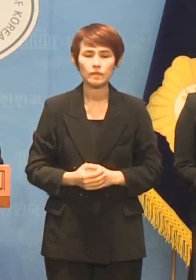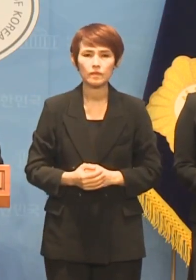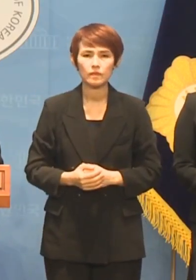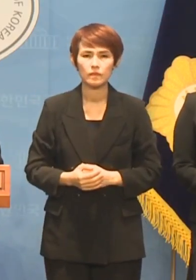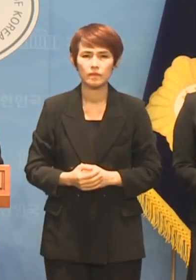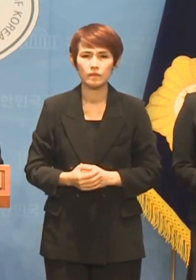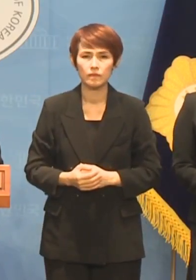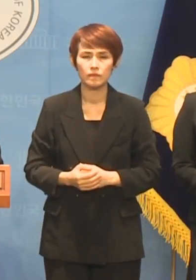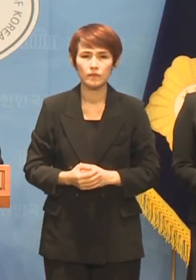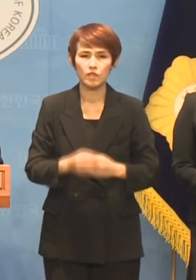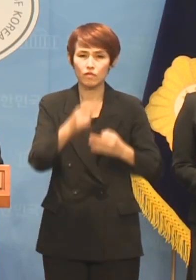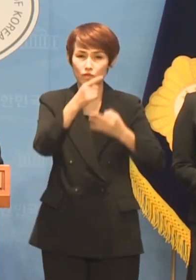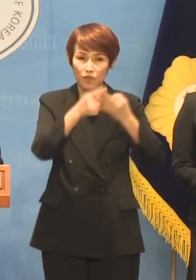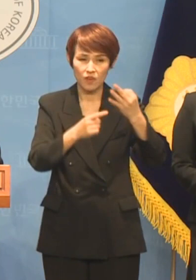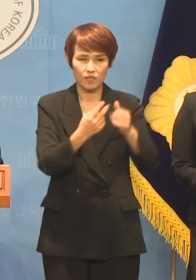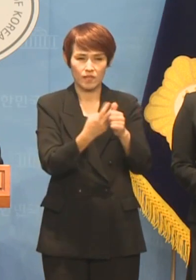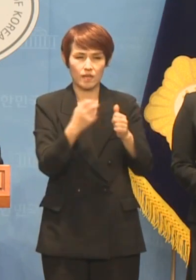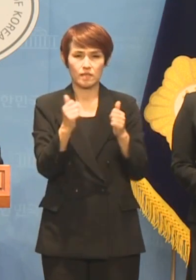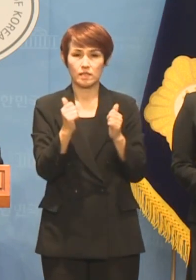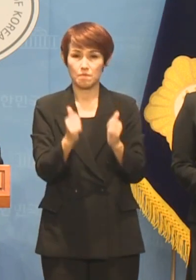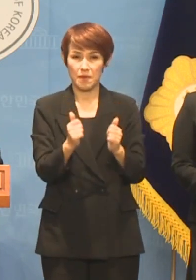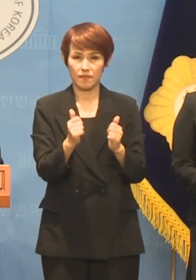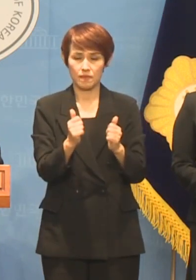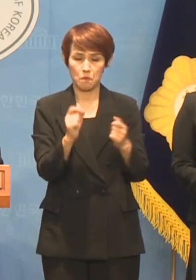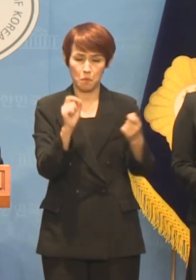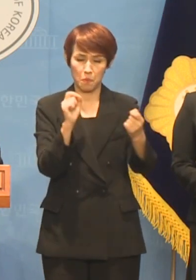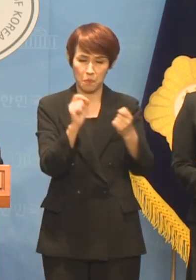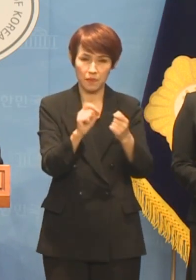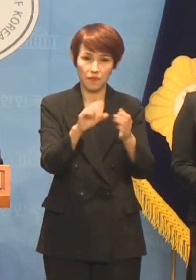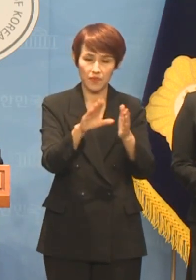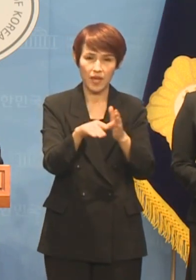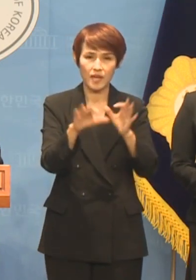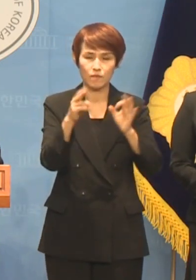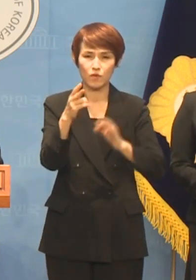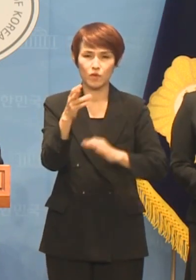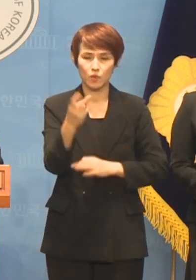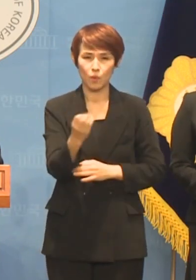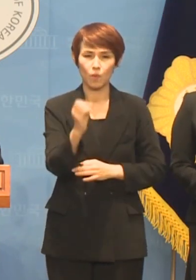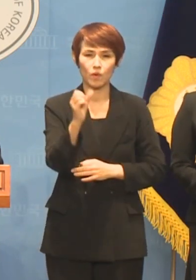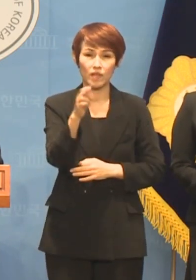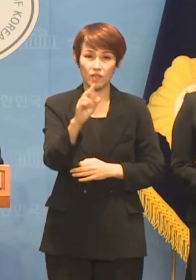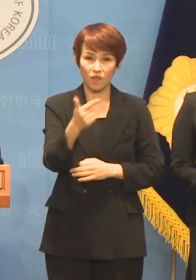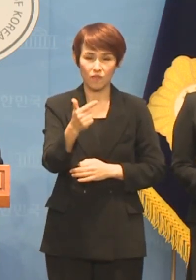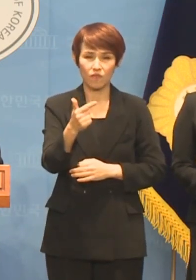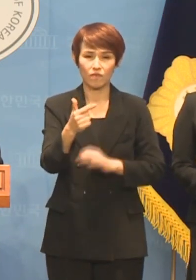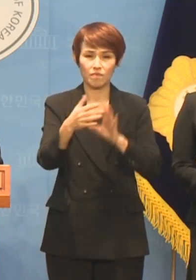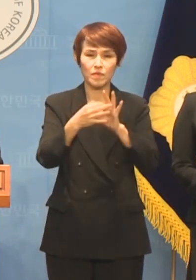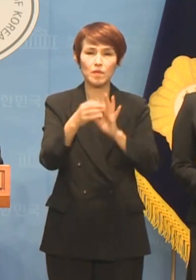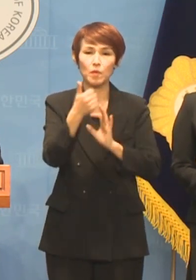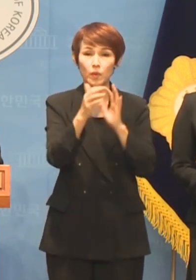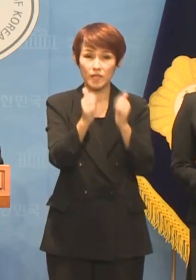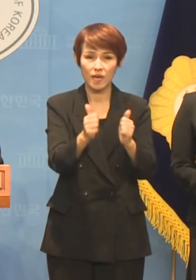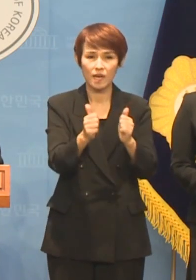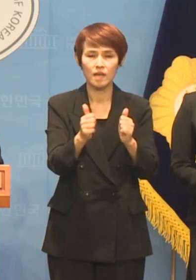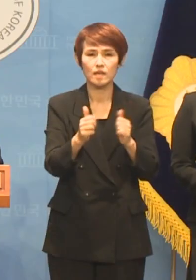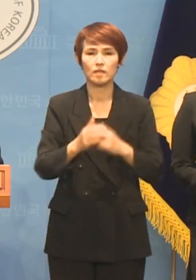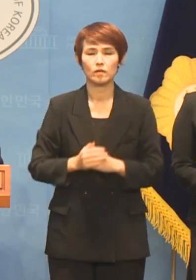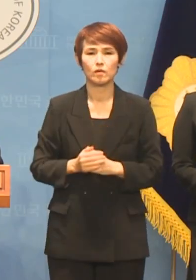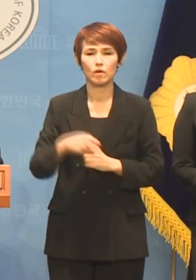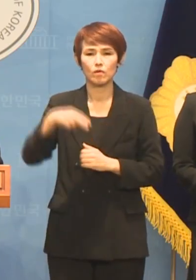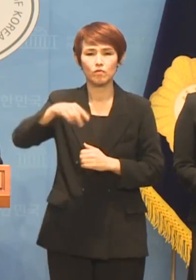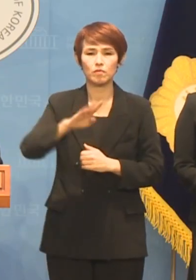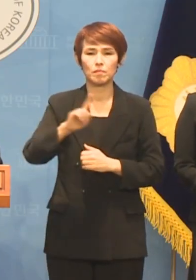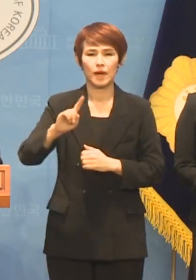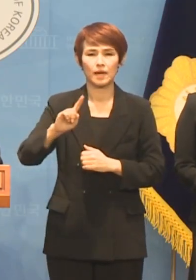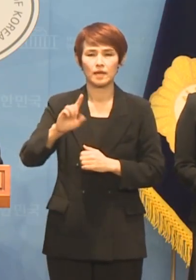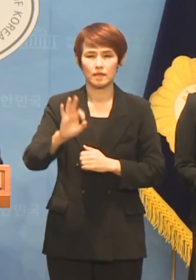또 윤석열 탄핵 재판을 앞두고 김용현 측 변호인은 이진우 전 수방사령관과 여인영